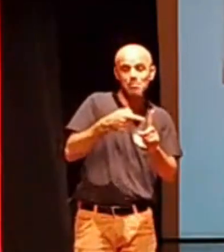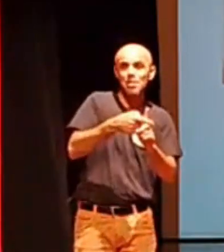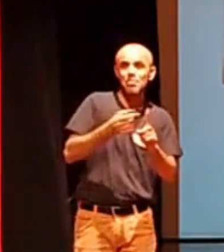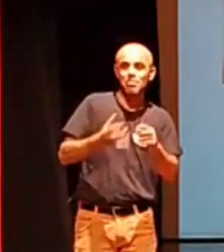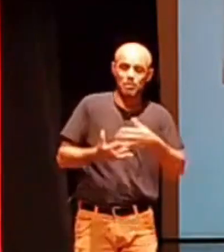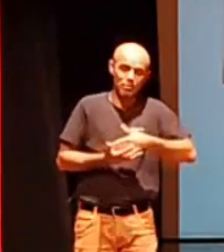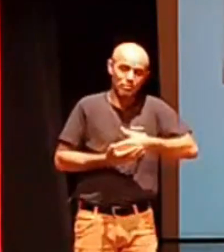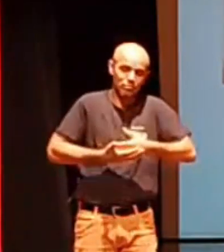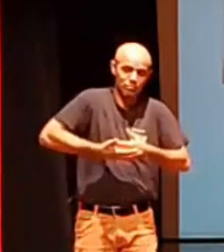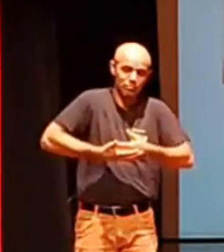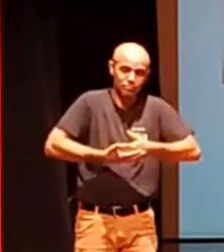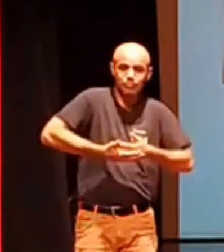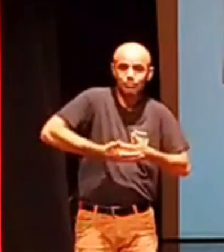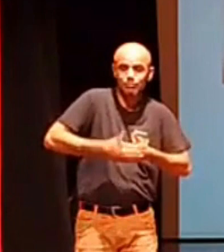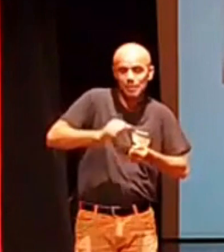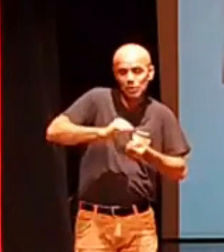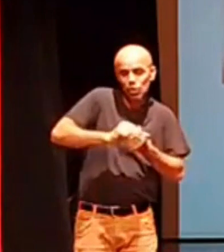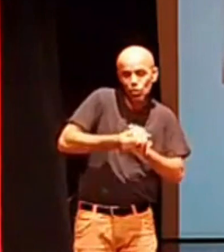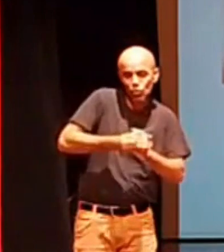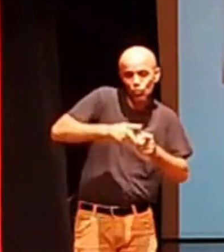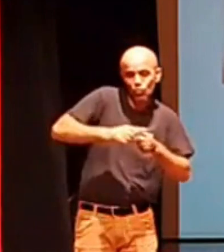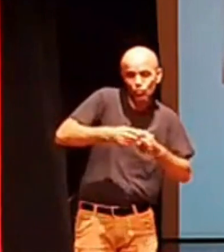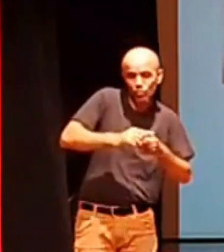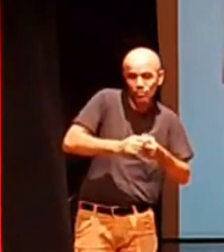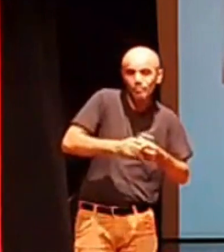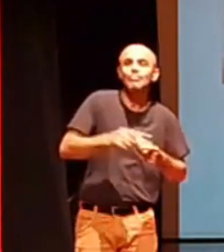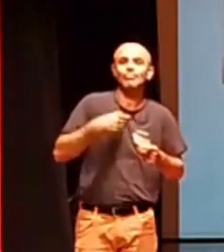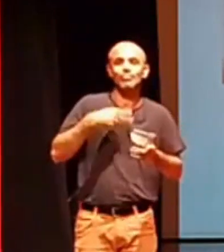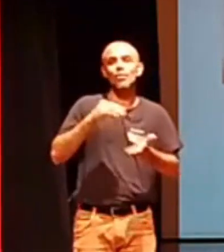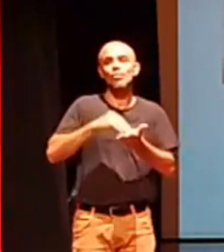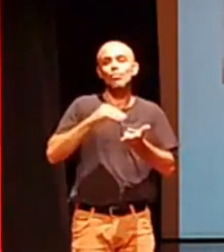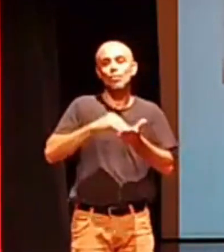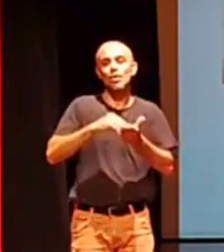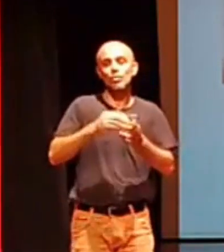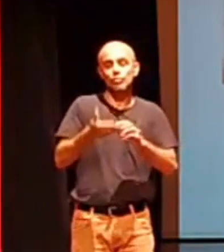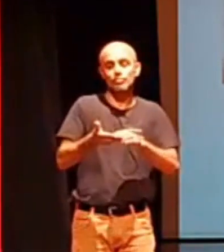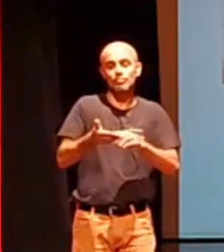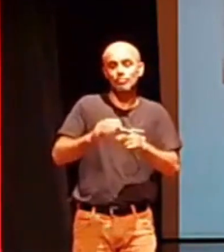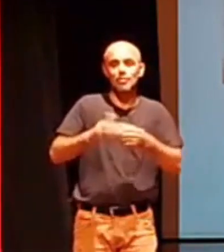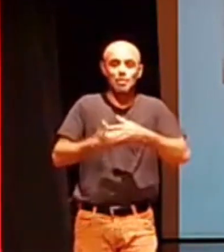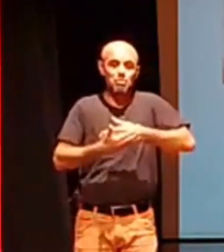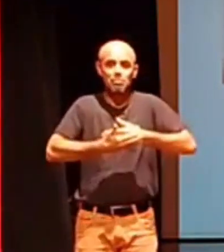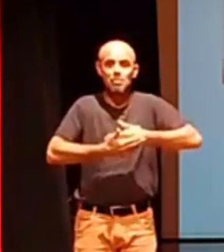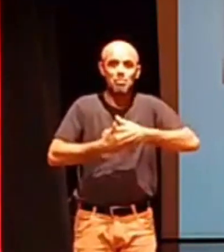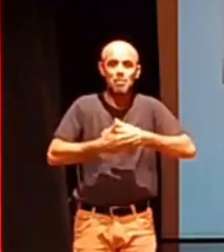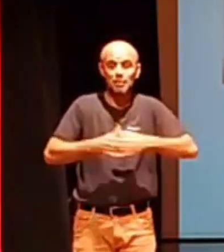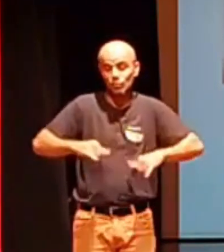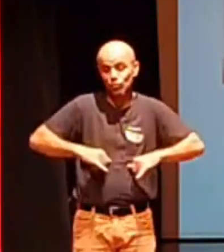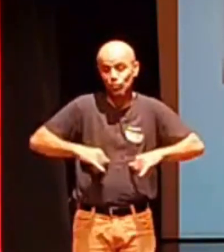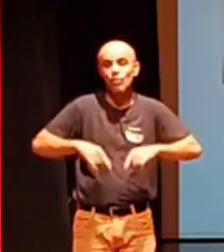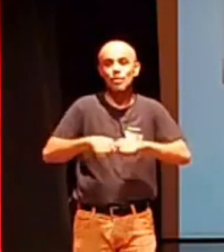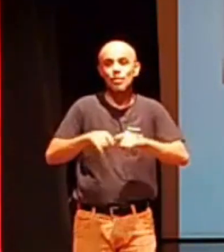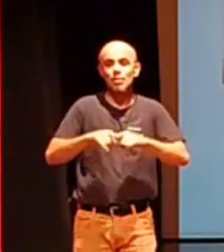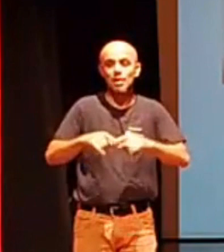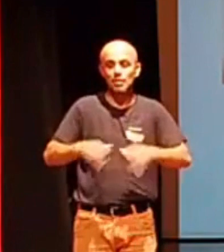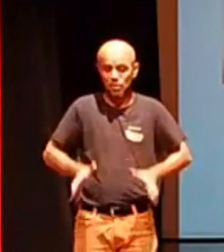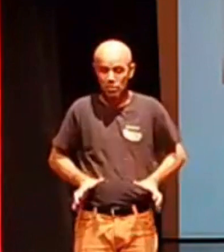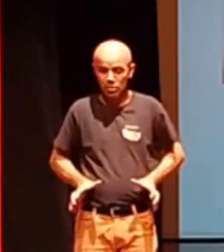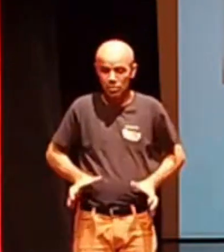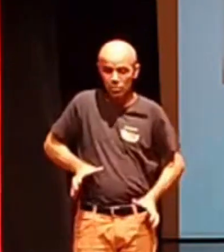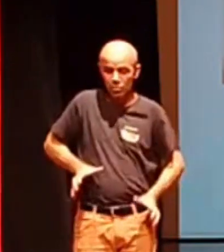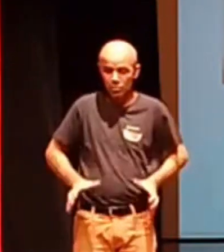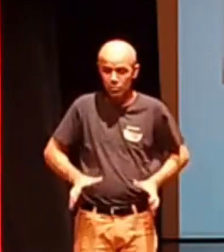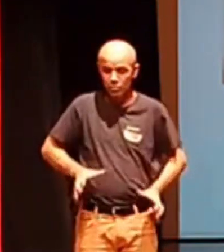mais longitudinal e tenha mais facilidade para mergulhar por trás dessa pelve, porque essa pelve tem uma inclinação, tem uma